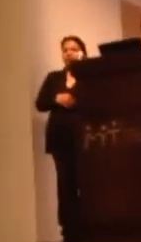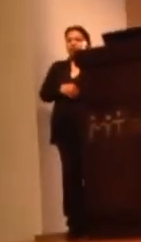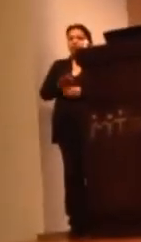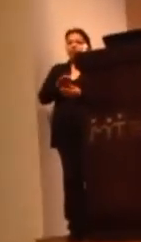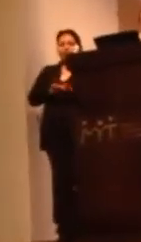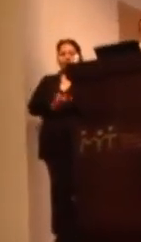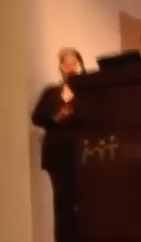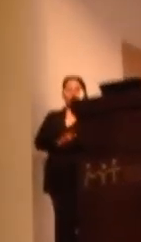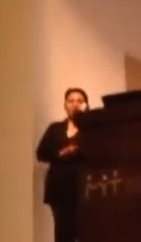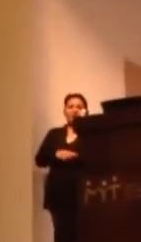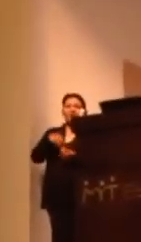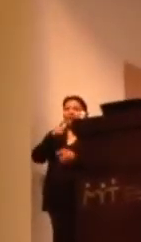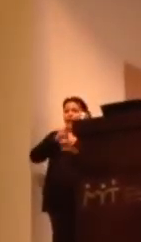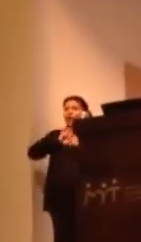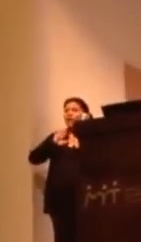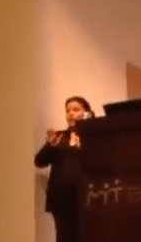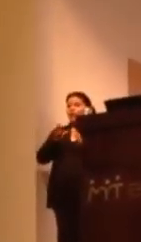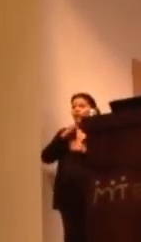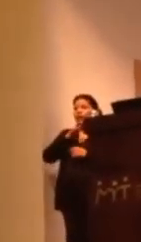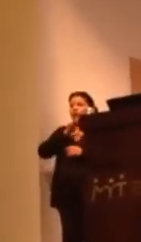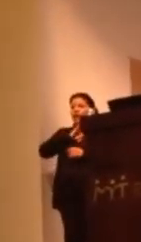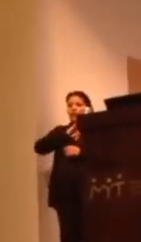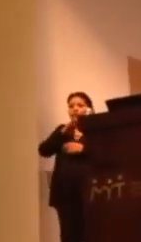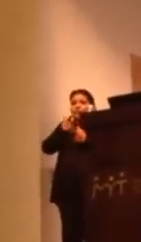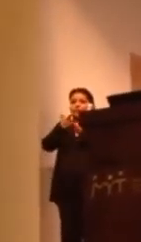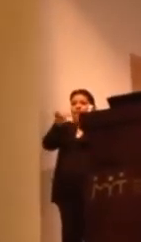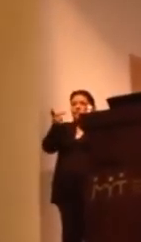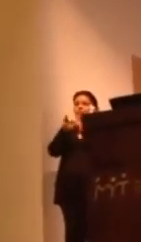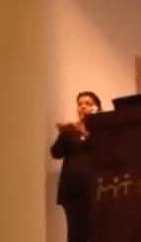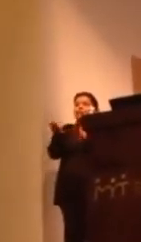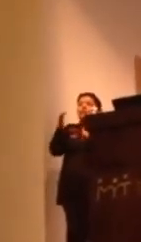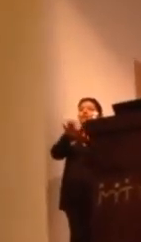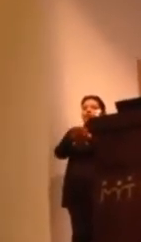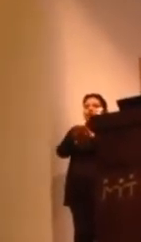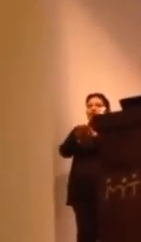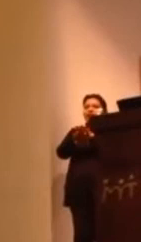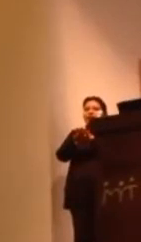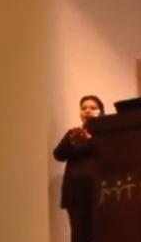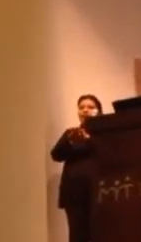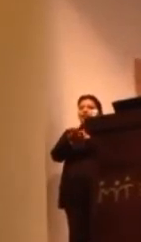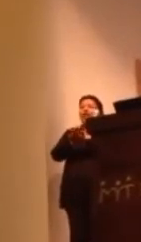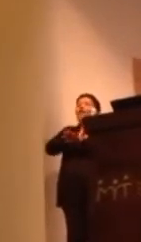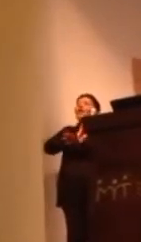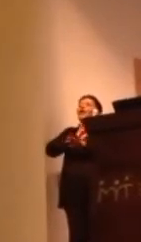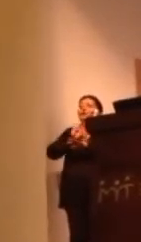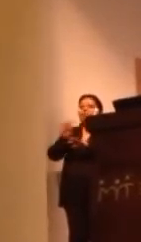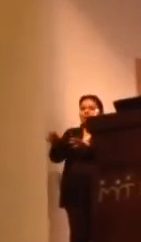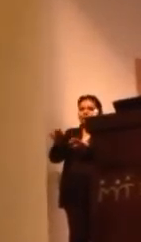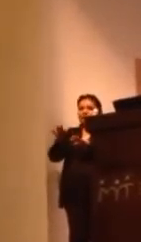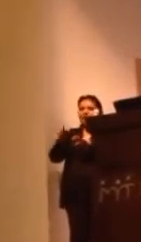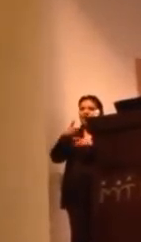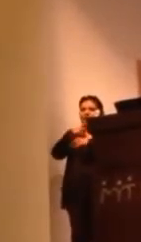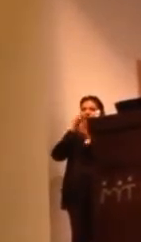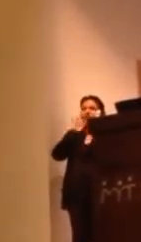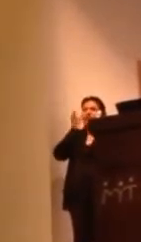grupo, entonces ya lo puedes combinar. Y entonces ya puedes, es un juego de estrategia.